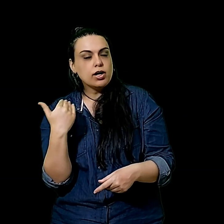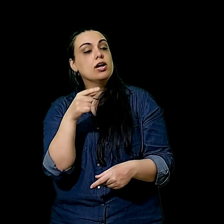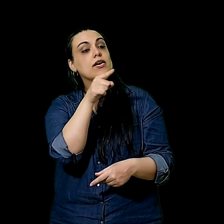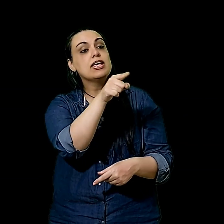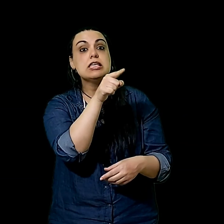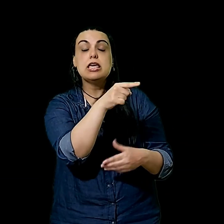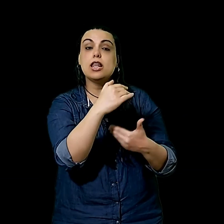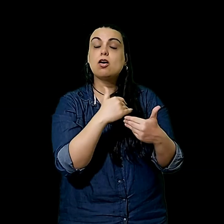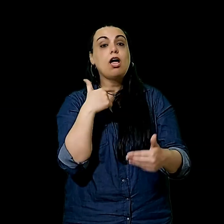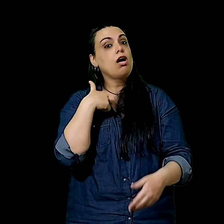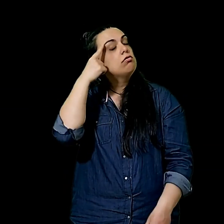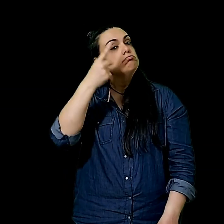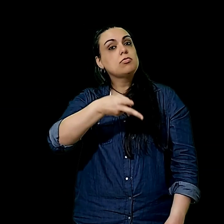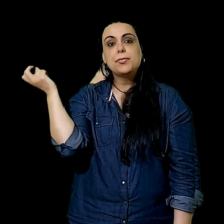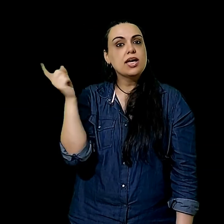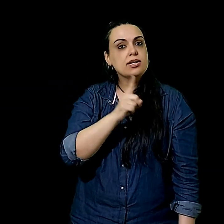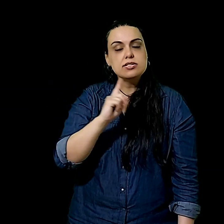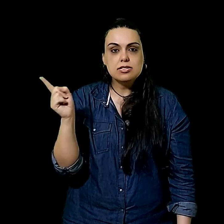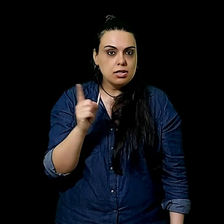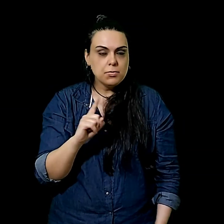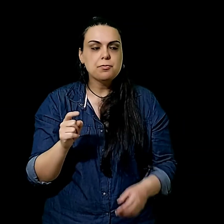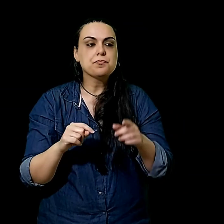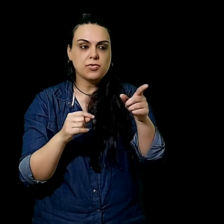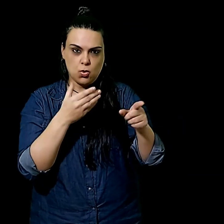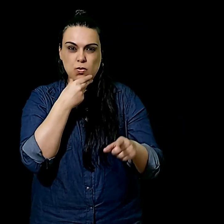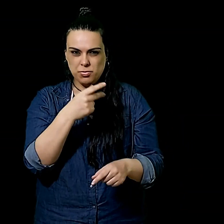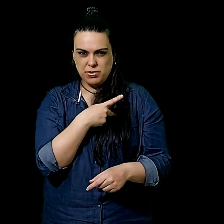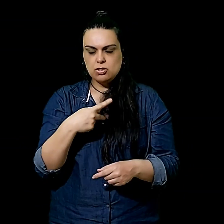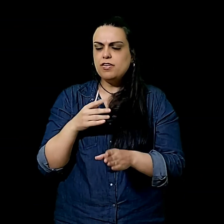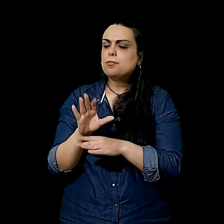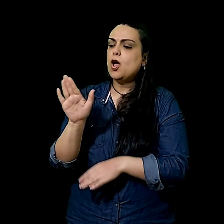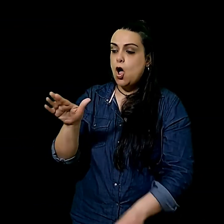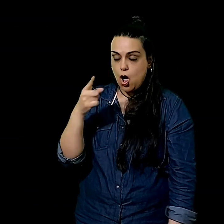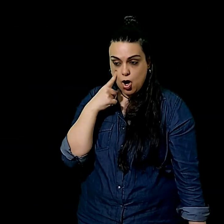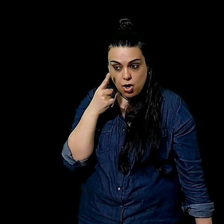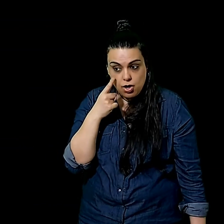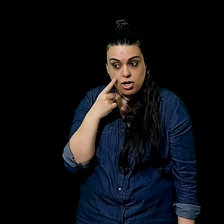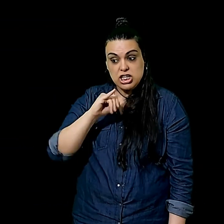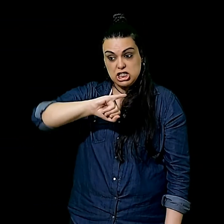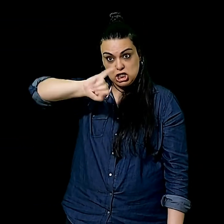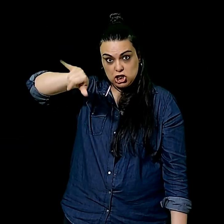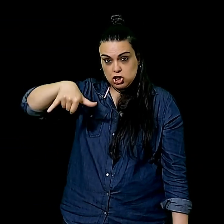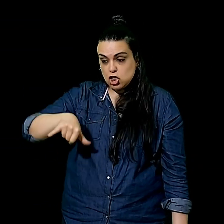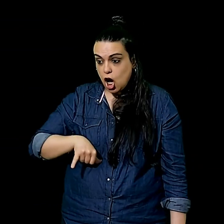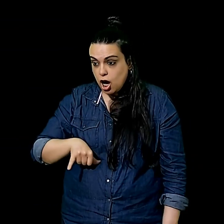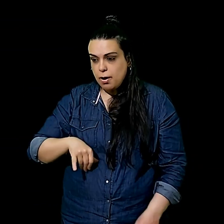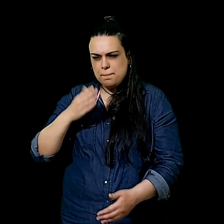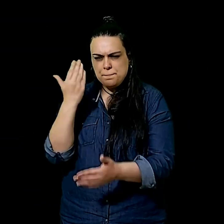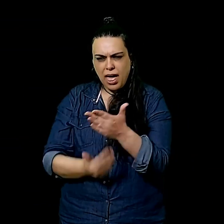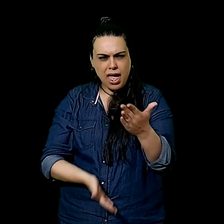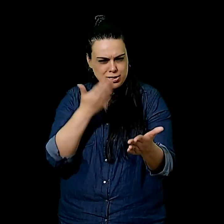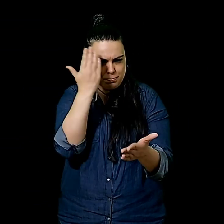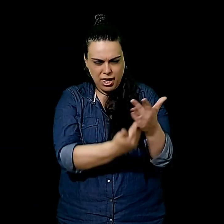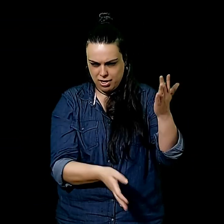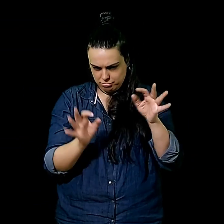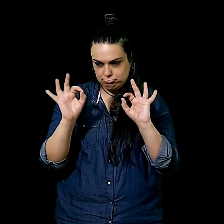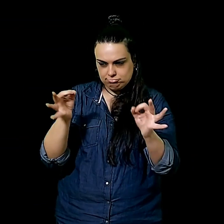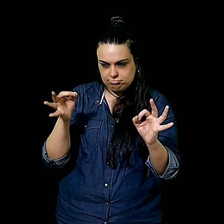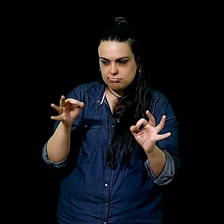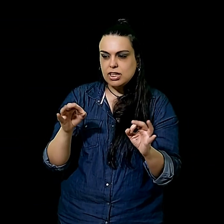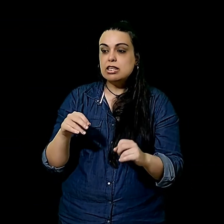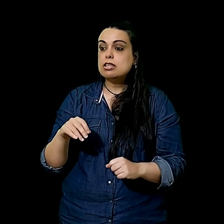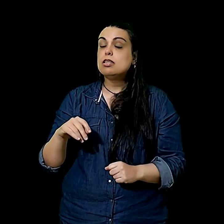para mim algo que eu nunca tinha percebido nas escrituras. Ele disse assim: Thalita, a Bíblia diz que quando Jó perdeu tudo que ele tinha,